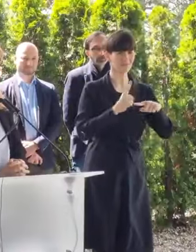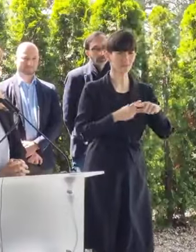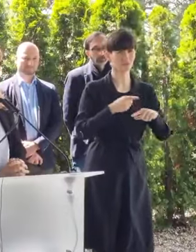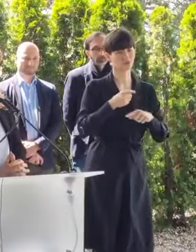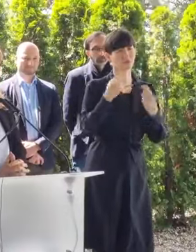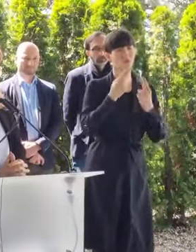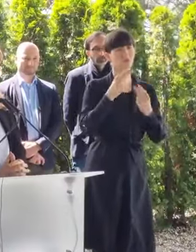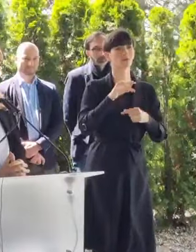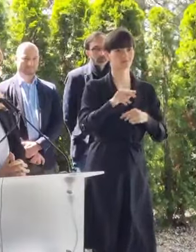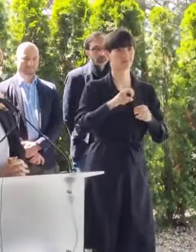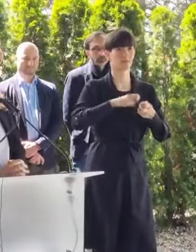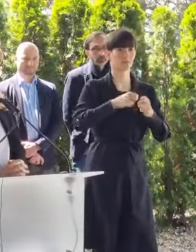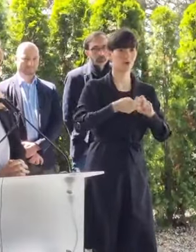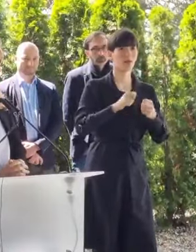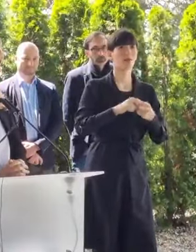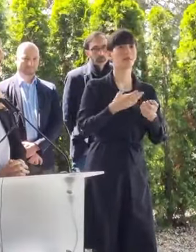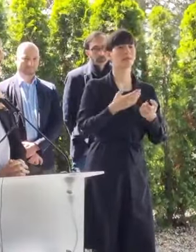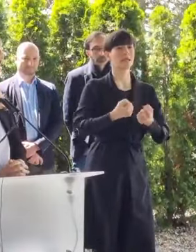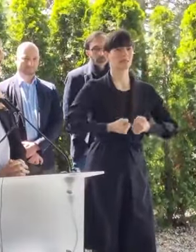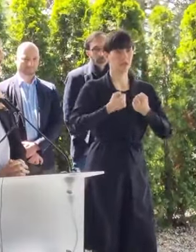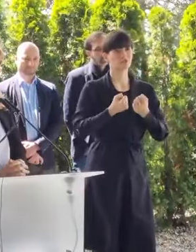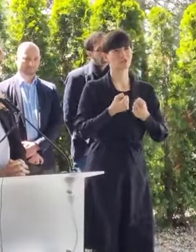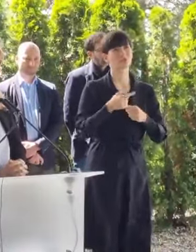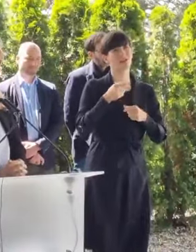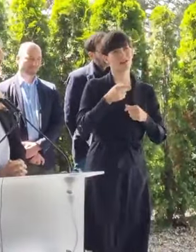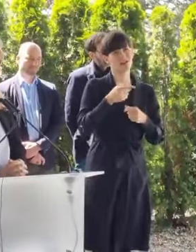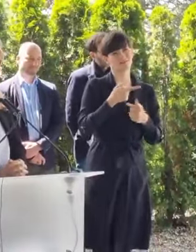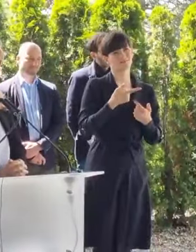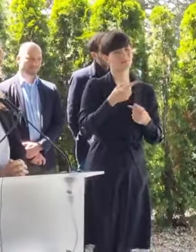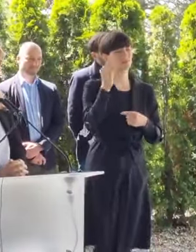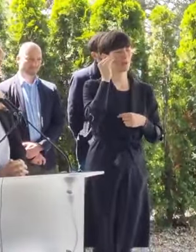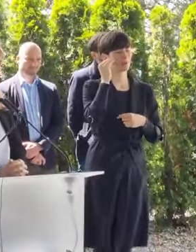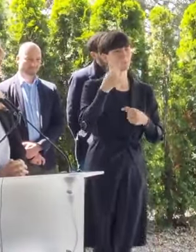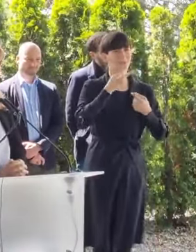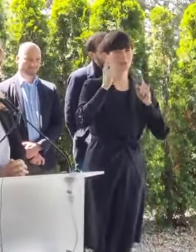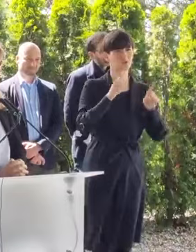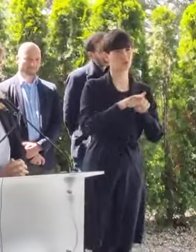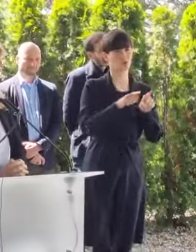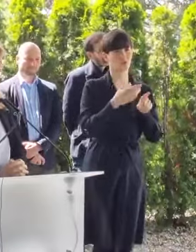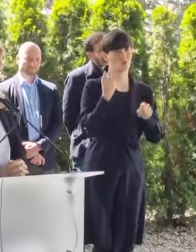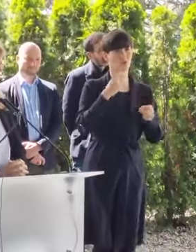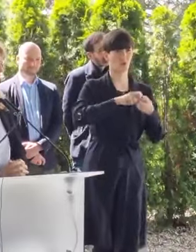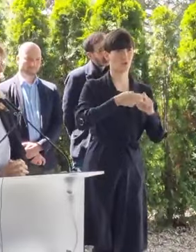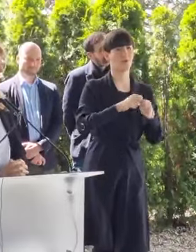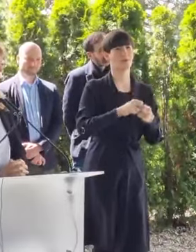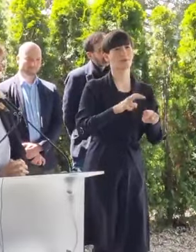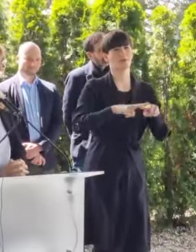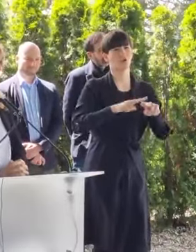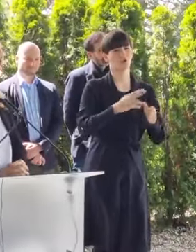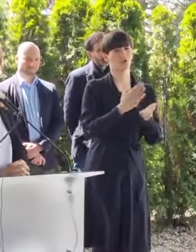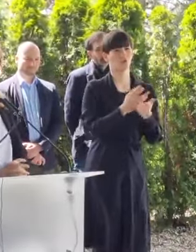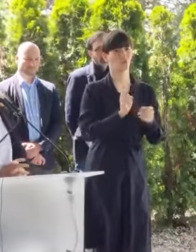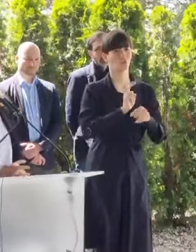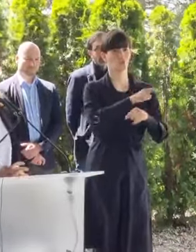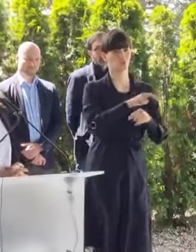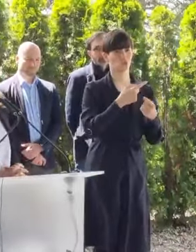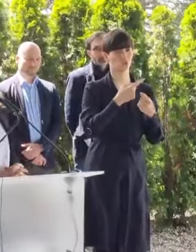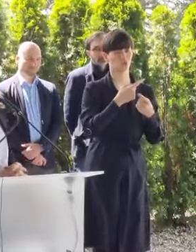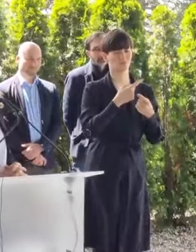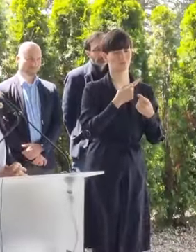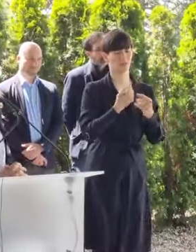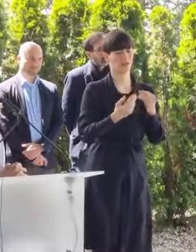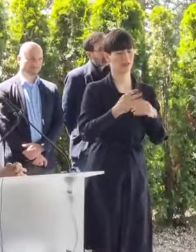problémami, ale to si pamätáme aj na Slovensku a zažívame to aj tu na. Myslíte si, že Slovensko nejako tento proces môže ovplyvniť, keďže